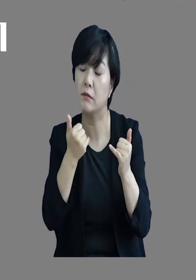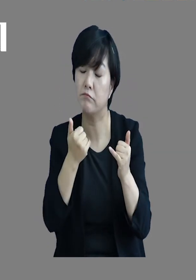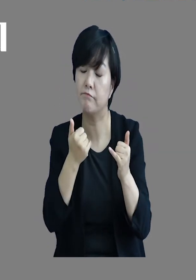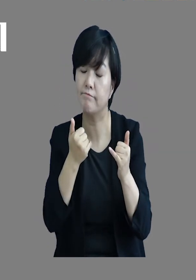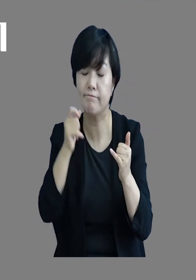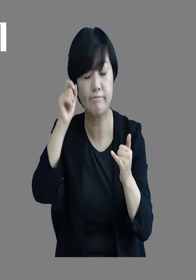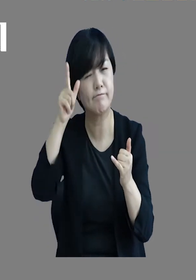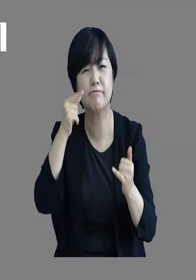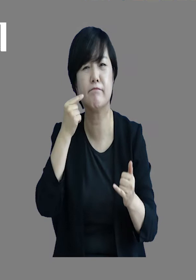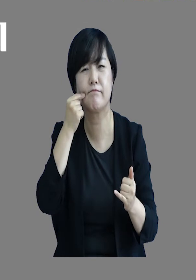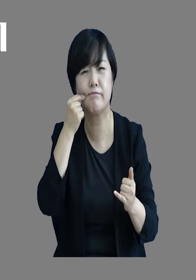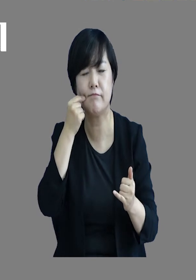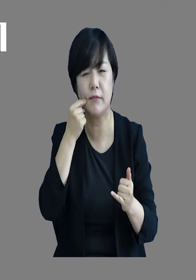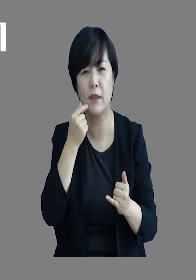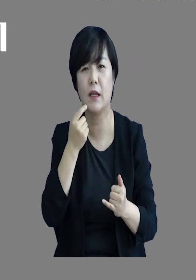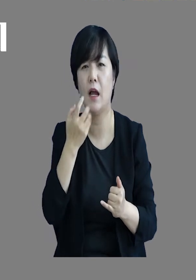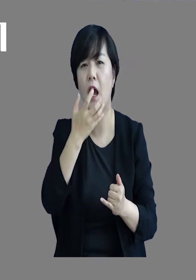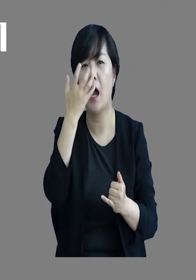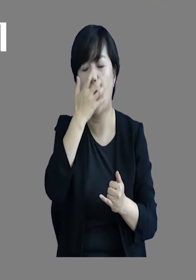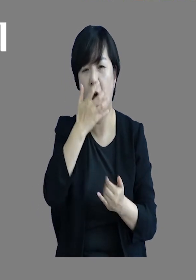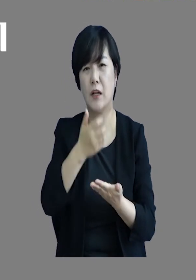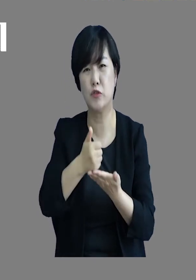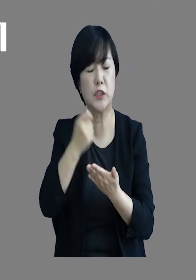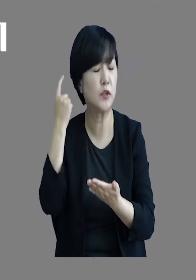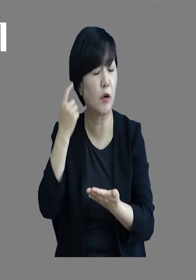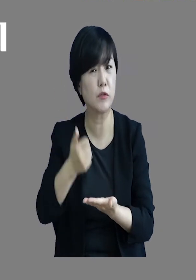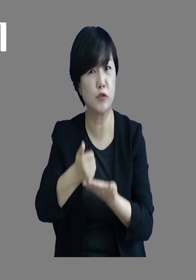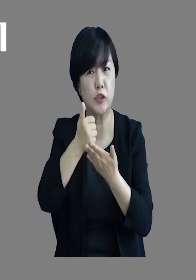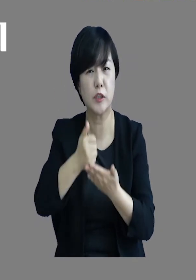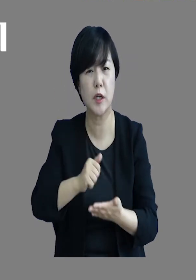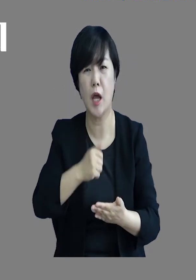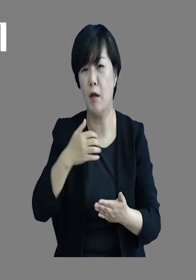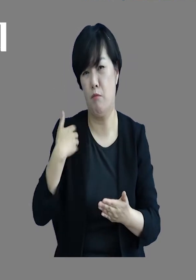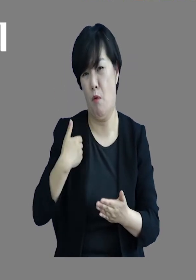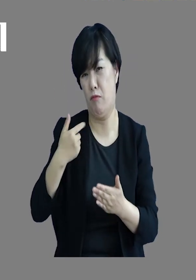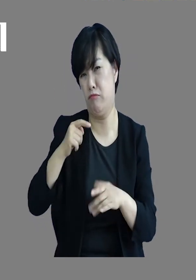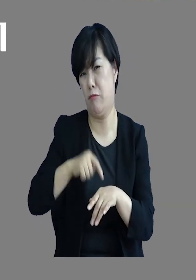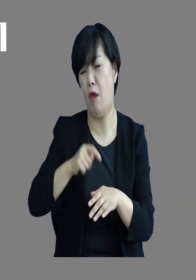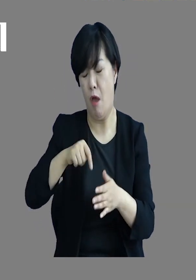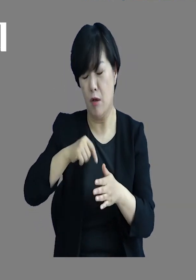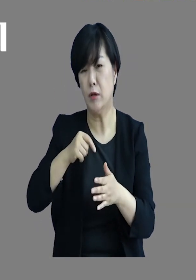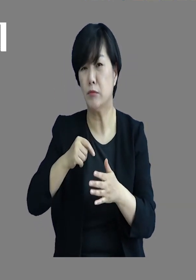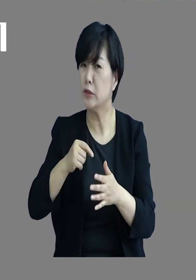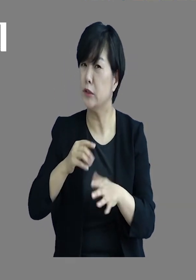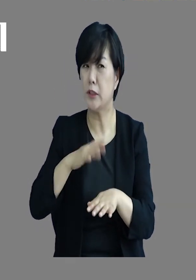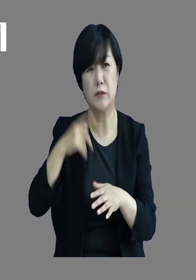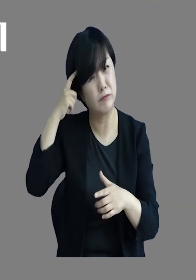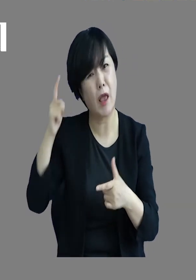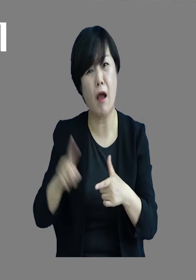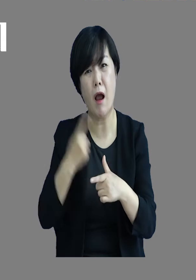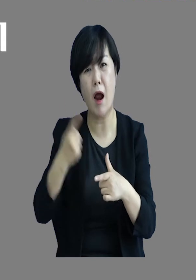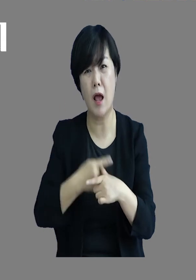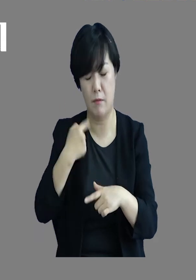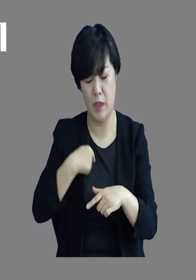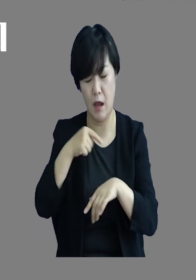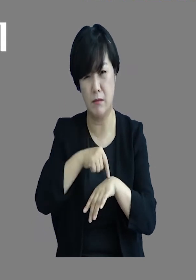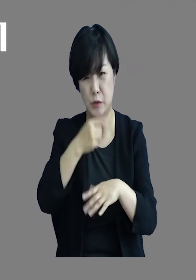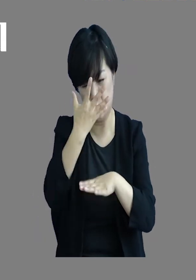힘듭니다. 청능주의는 모르는 사이에 우리 안에도 존재하는데요.